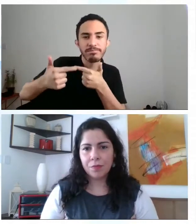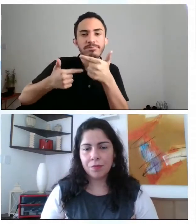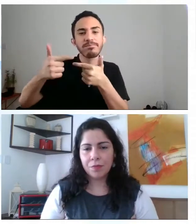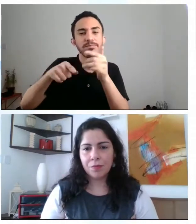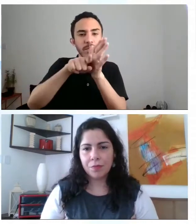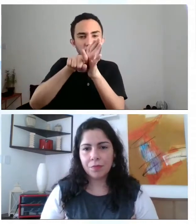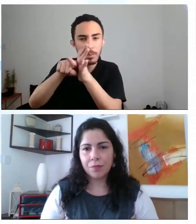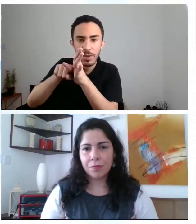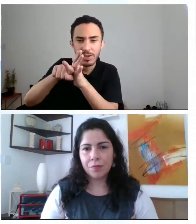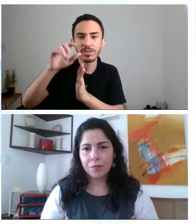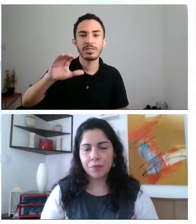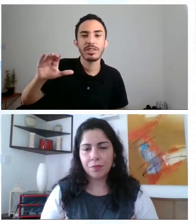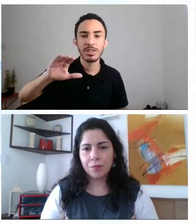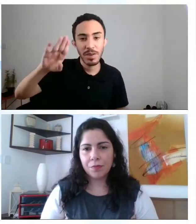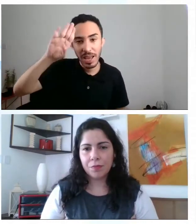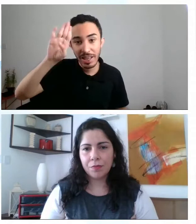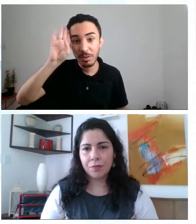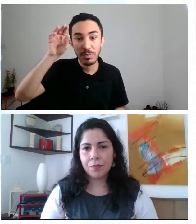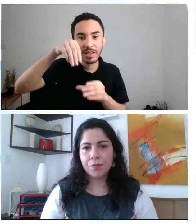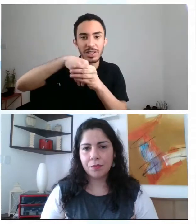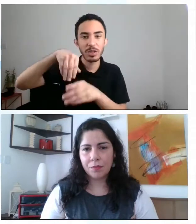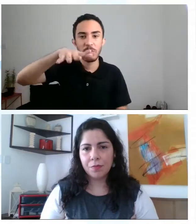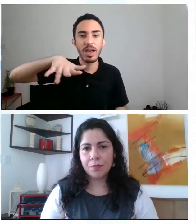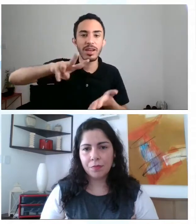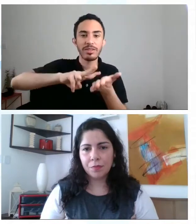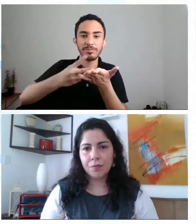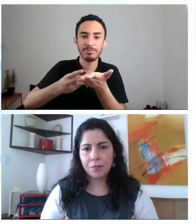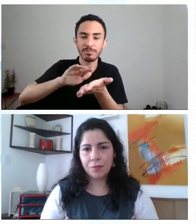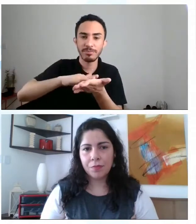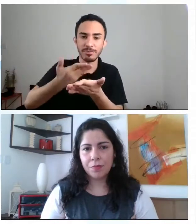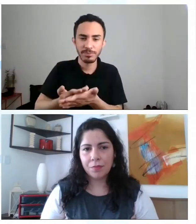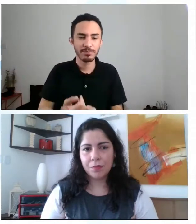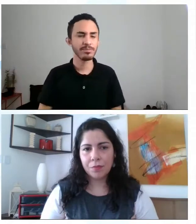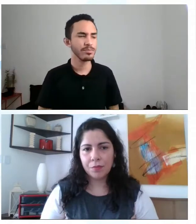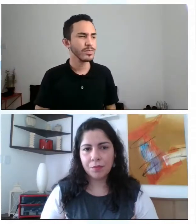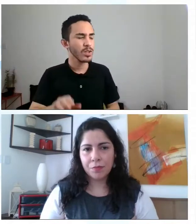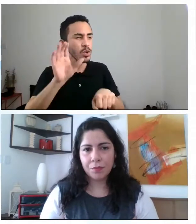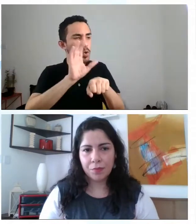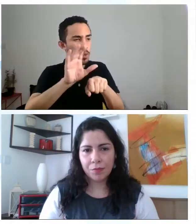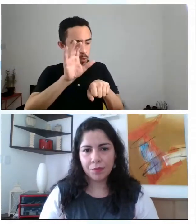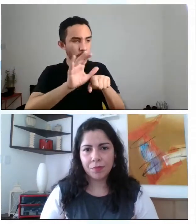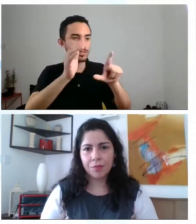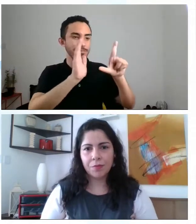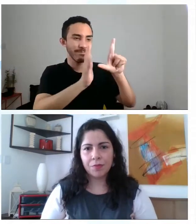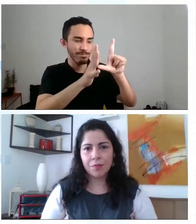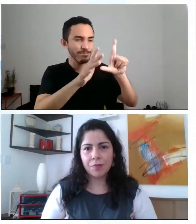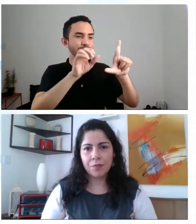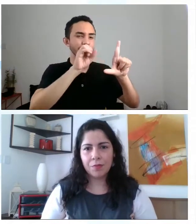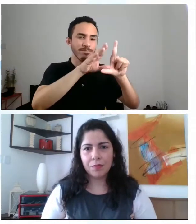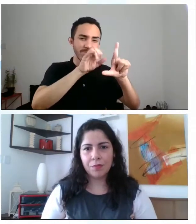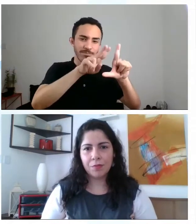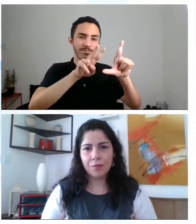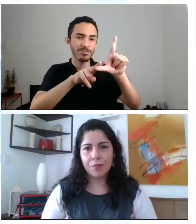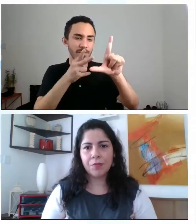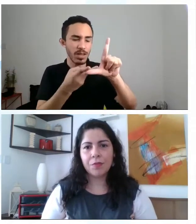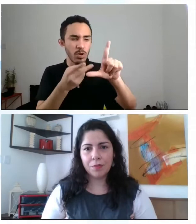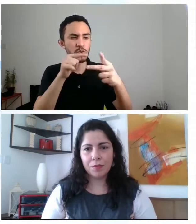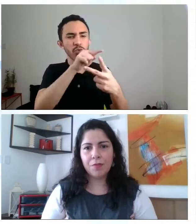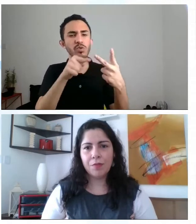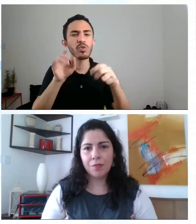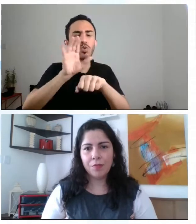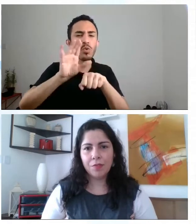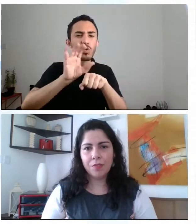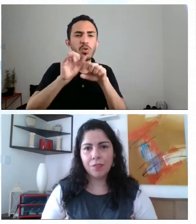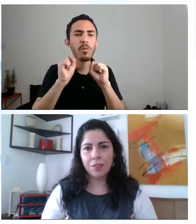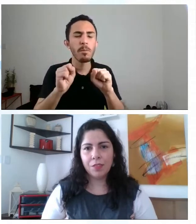pesquisa científica, acadêmica também na área. E esses cursos, né, licenciatura e bacharelado,